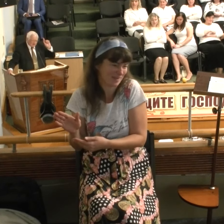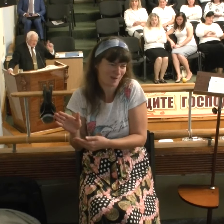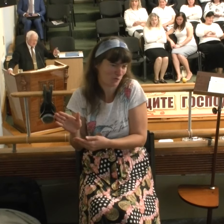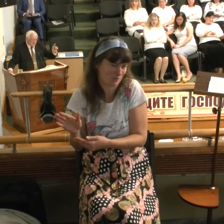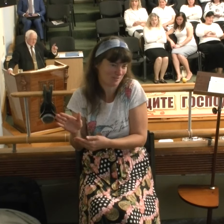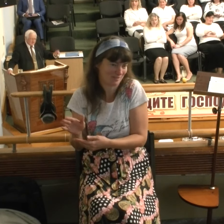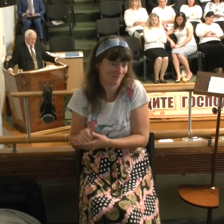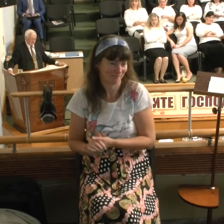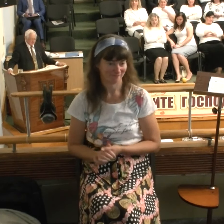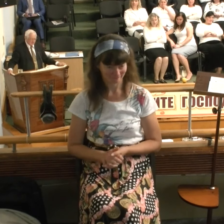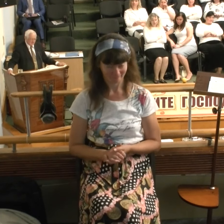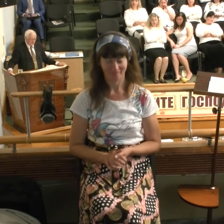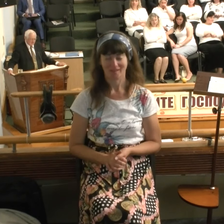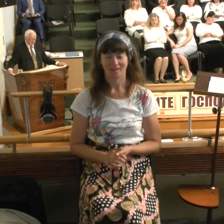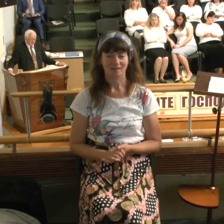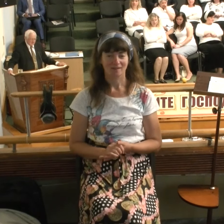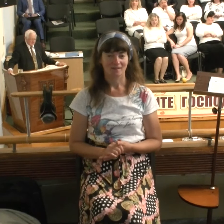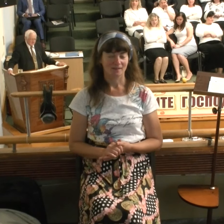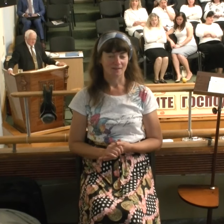нас незаслуженно обвиняют?